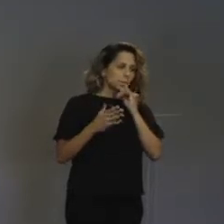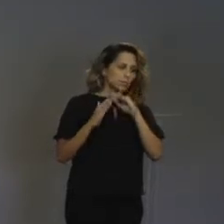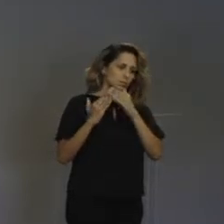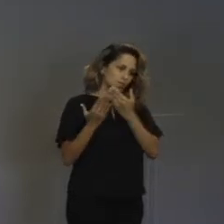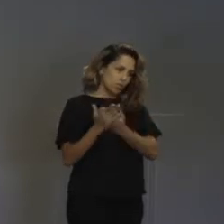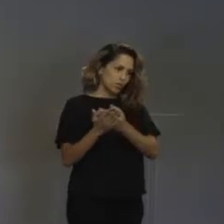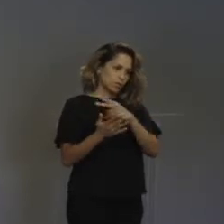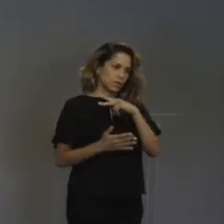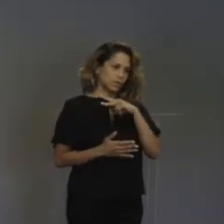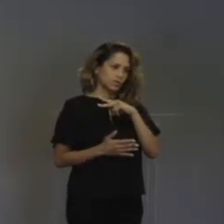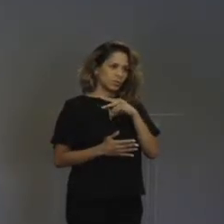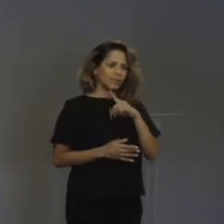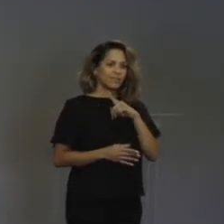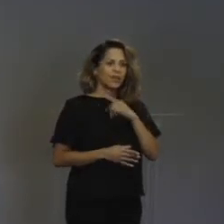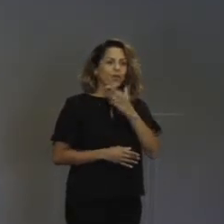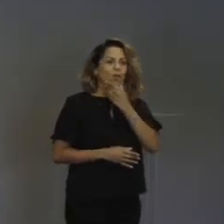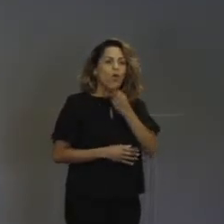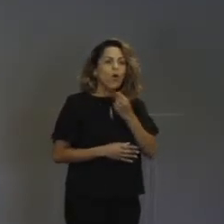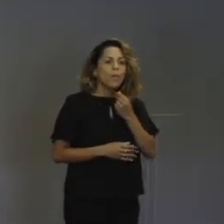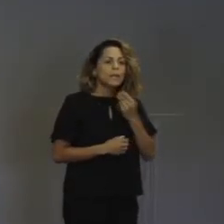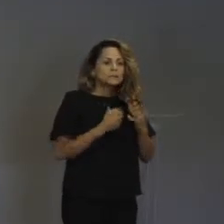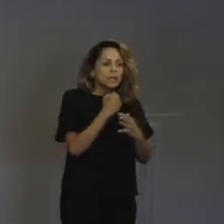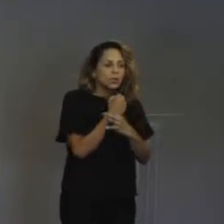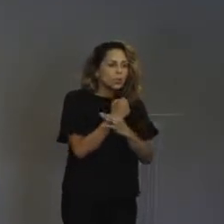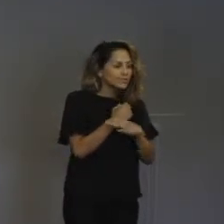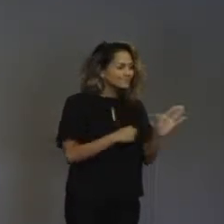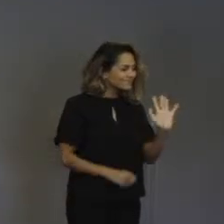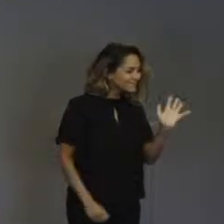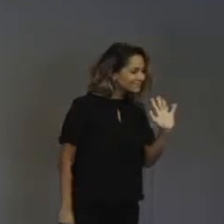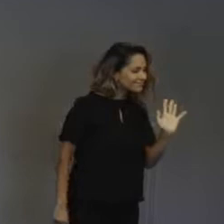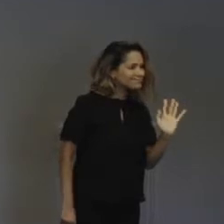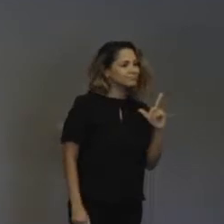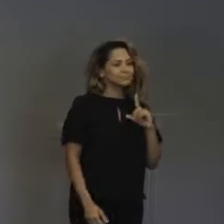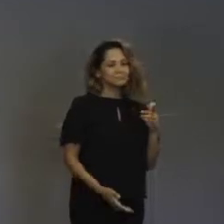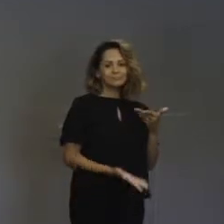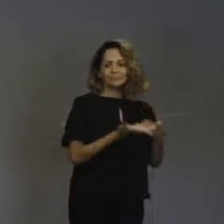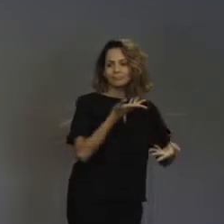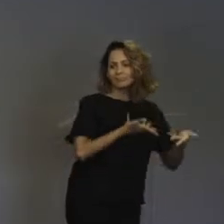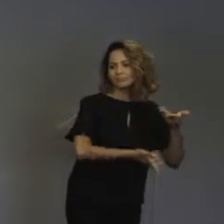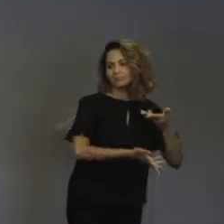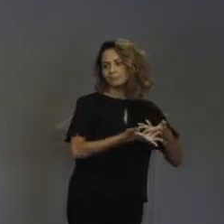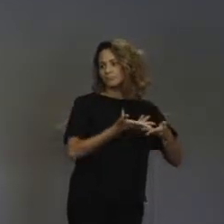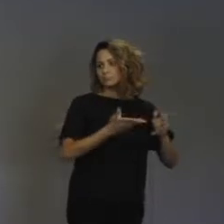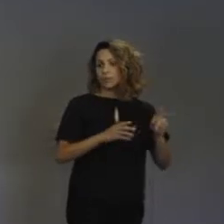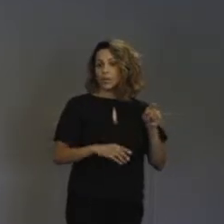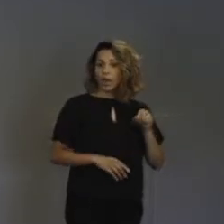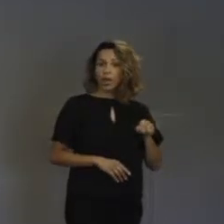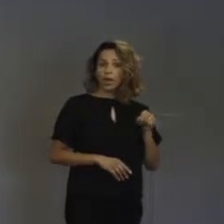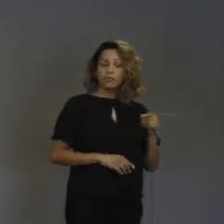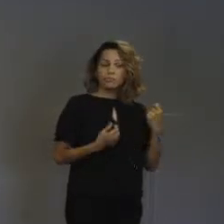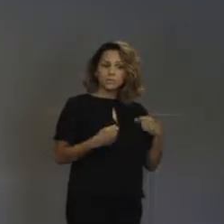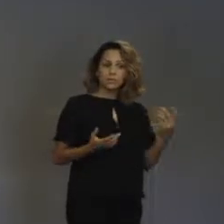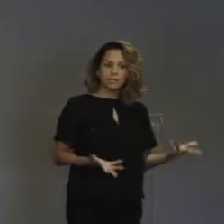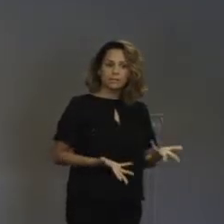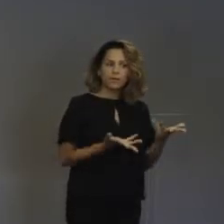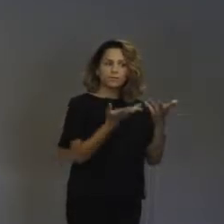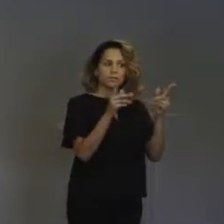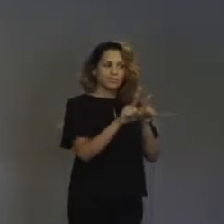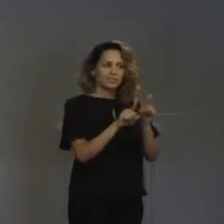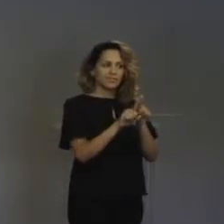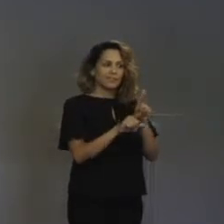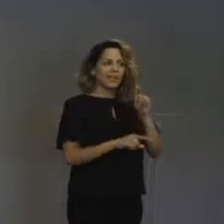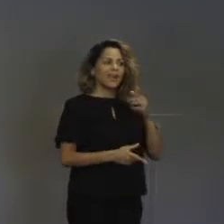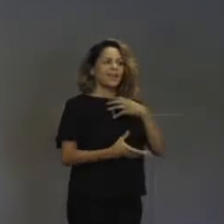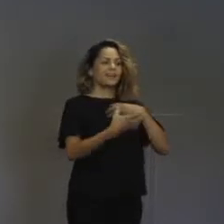segurança que abre, oi! Então, assim, essas interações, elas têm que ser valorizadas, porque a empatia vai ser